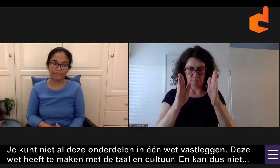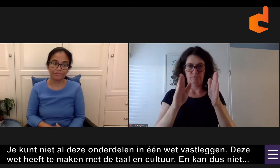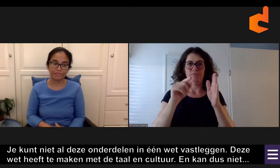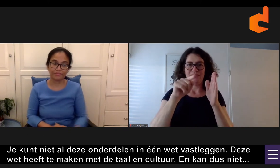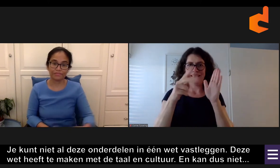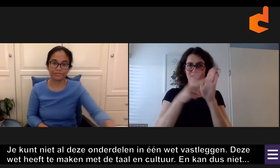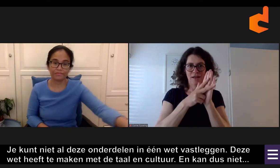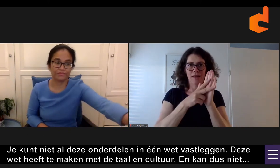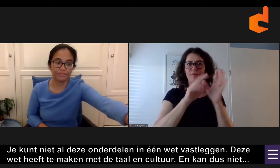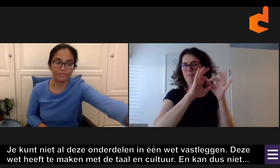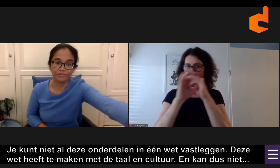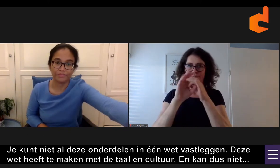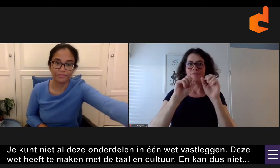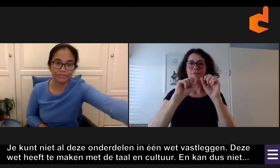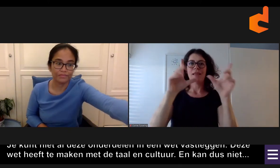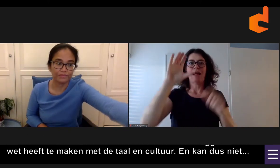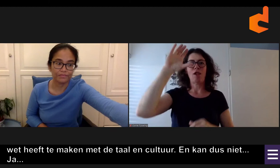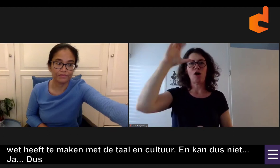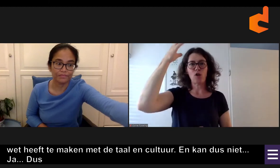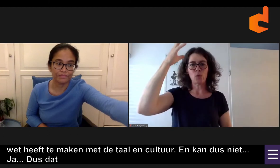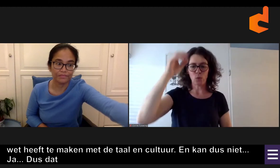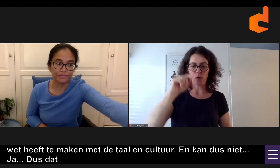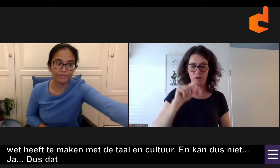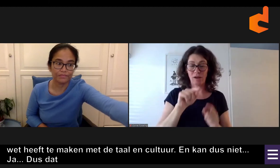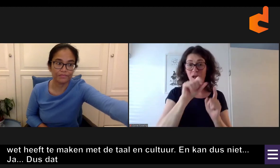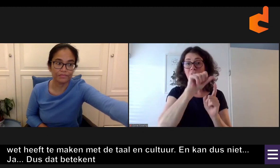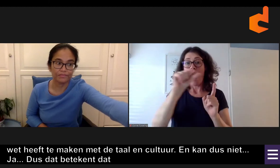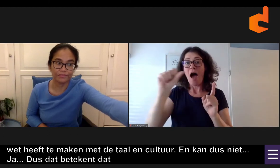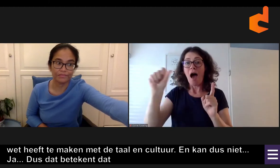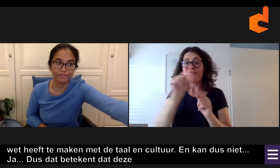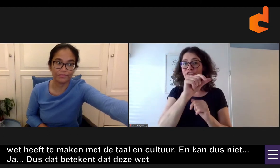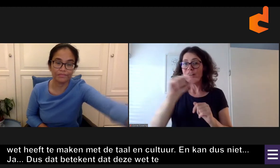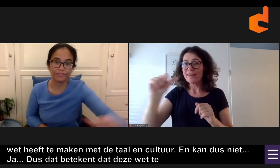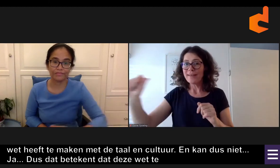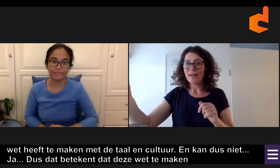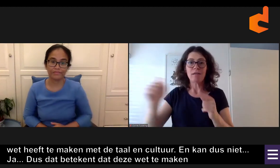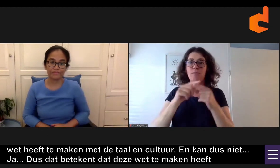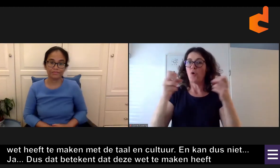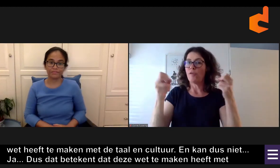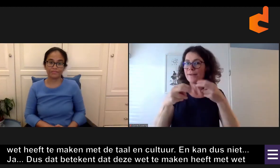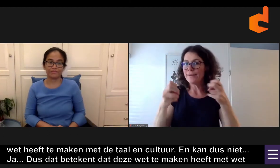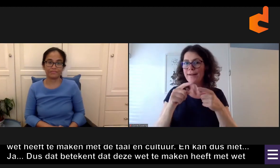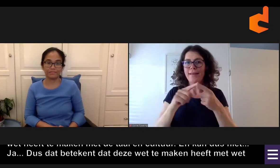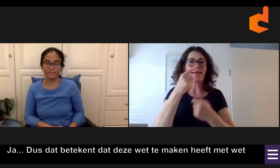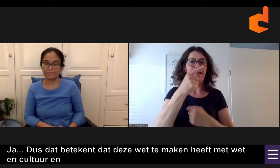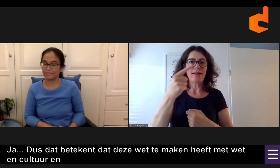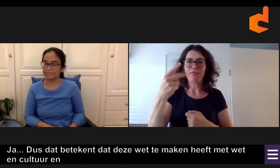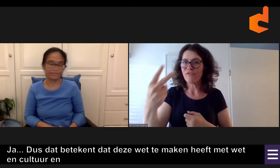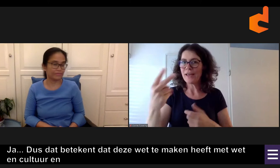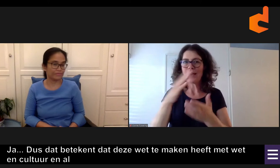Ja, dus dat betekent dat deze wet te maken heeft dus met taal en cultuur en al die andere facetten zoals